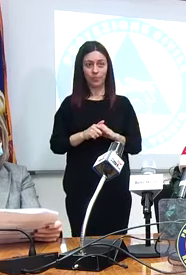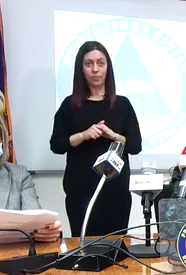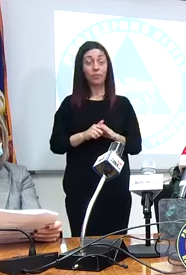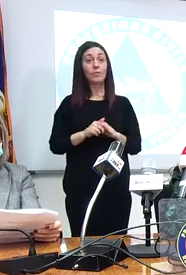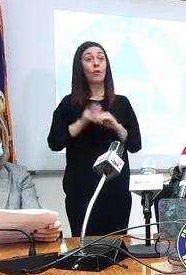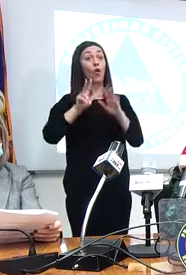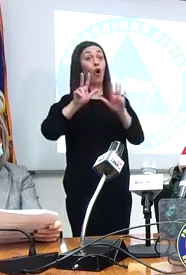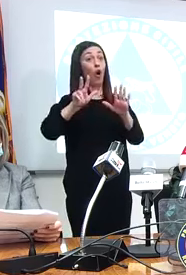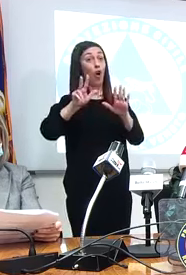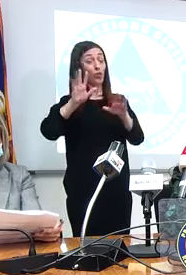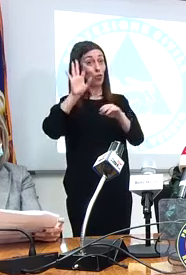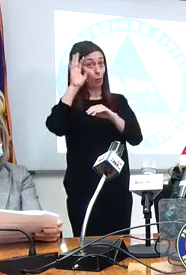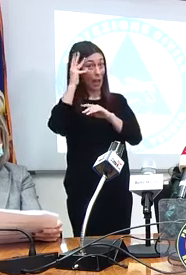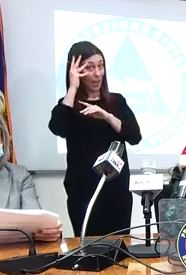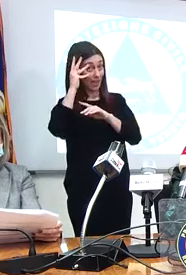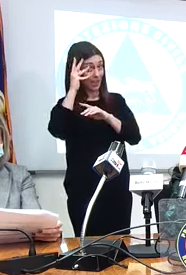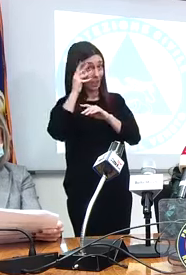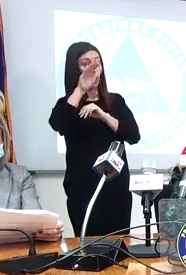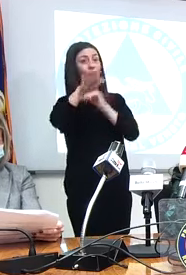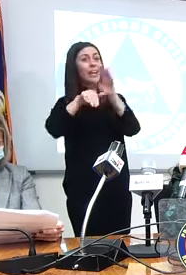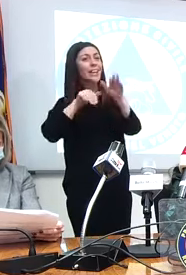E poi quelli del